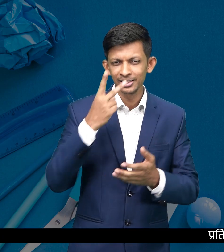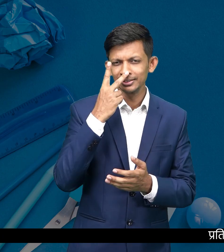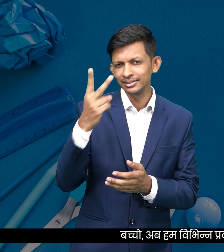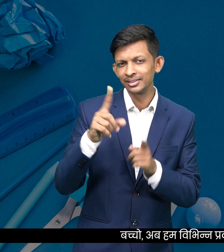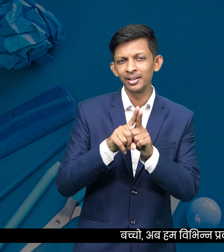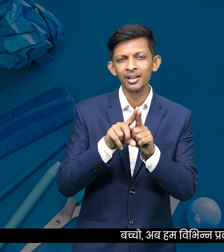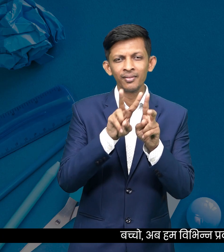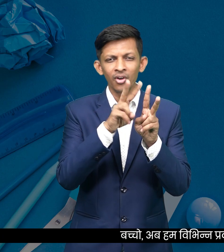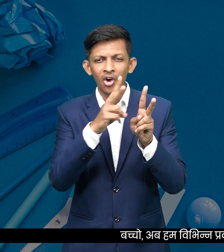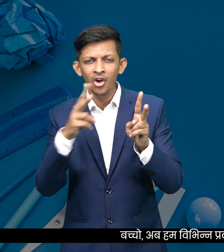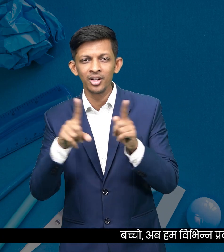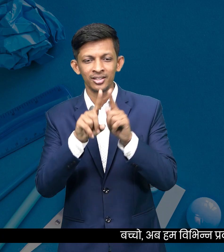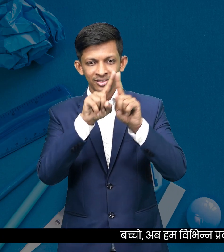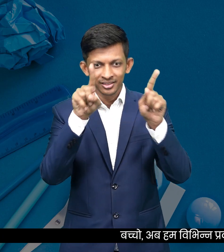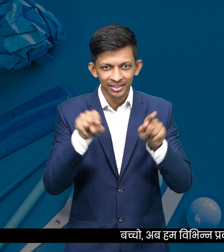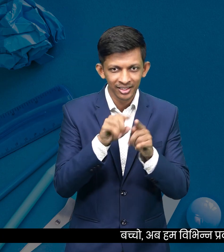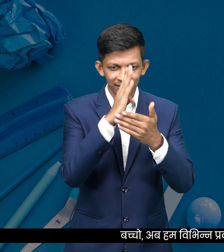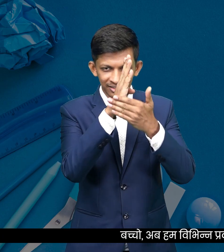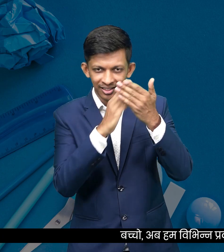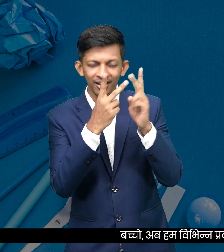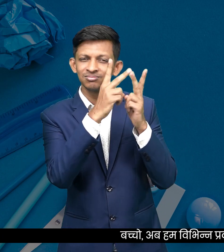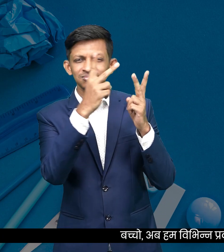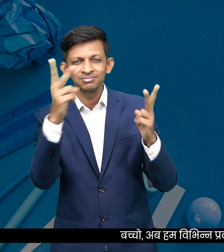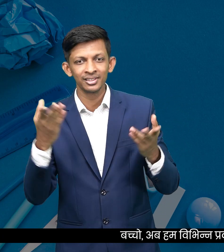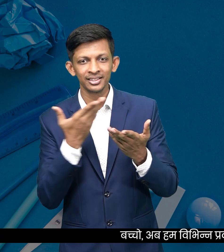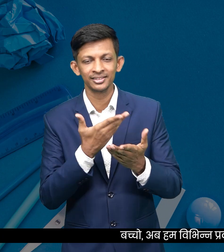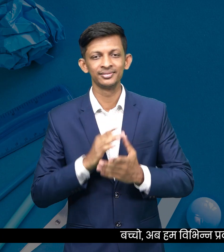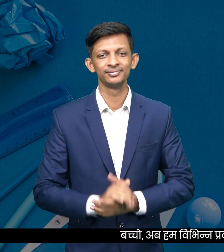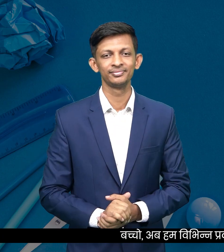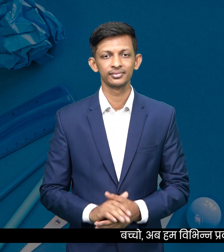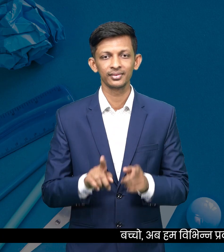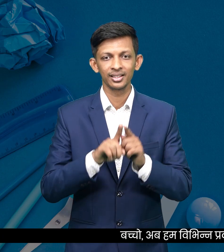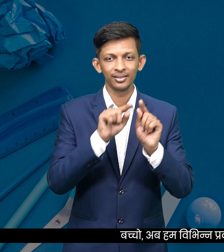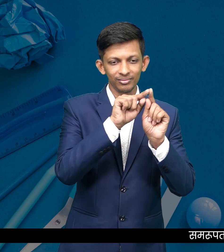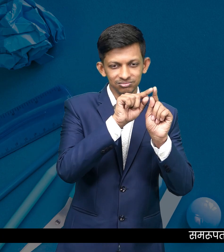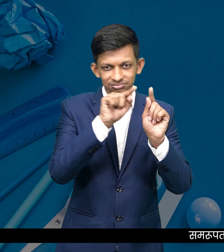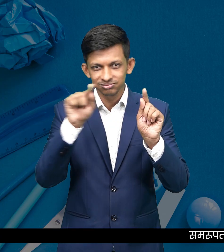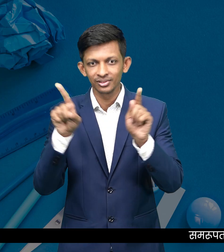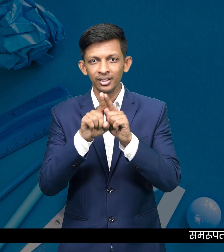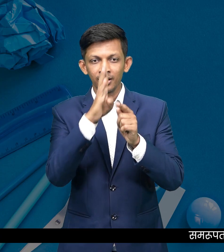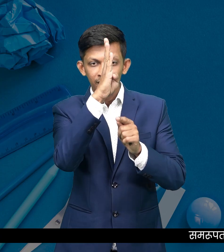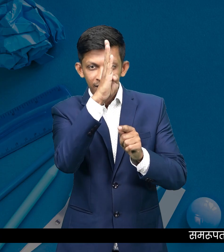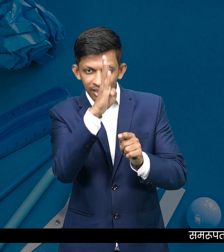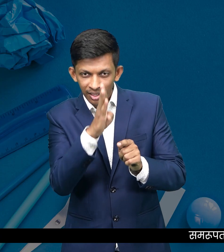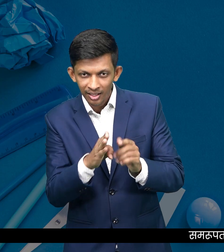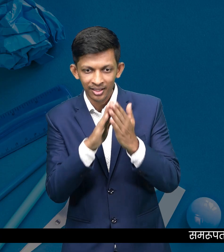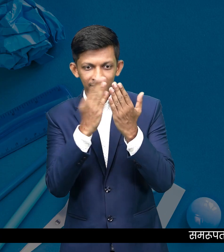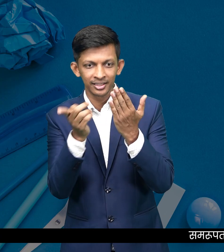प्रतिबिंब। बच्चों, अब हम विभिन्न प्रकार की समरूपता देखते हैं। समरूपता की रेखा।